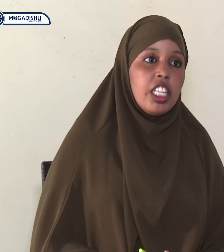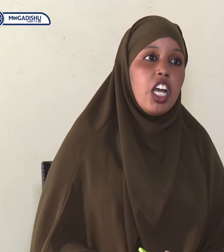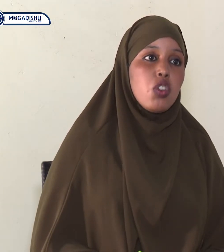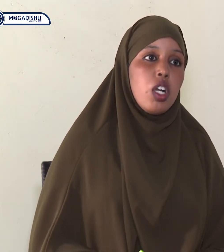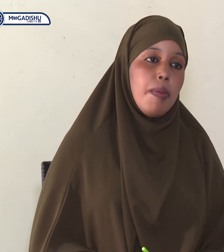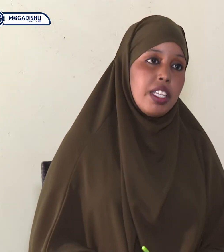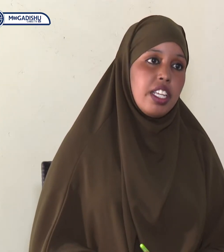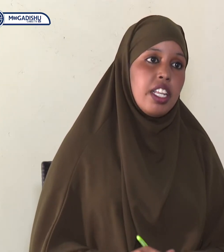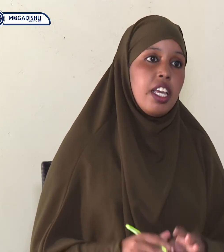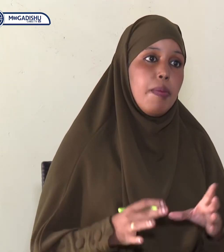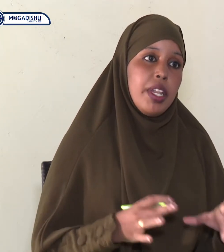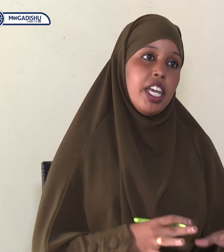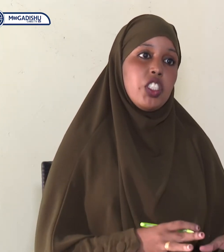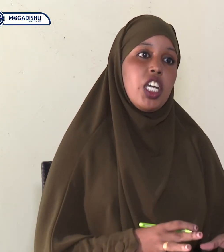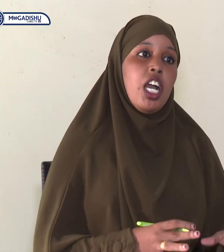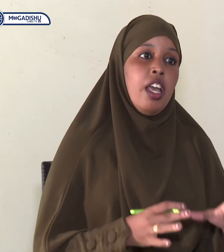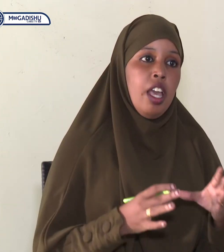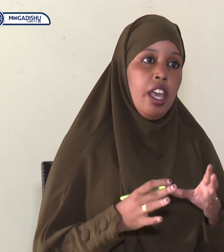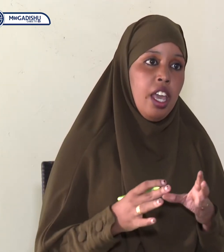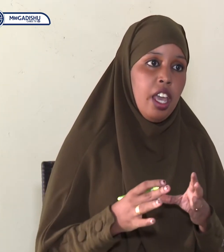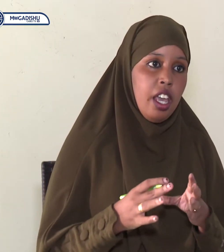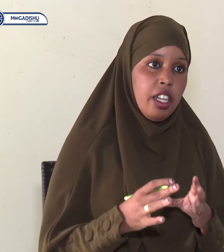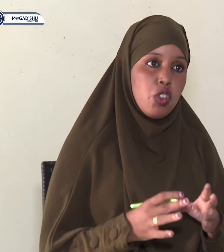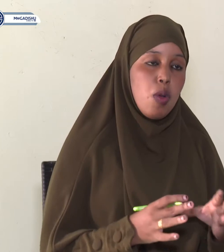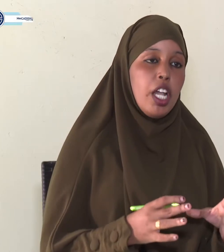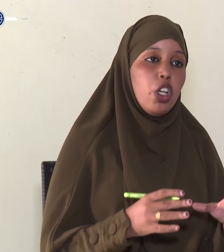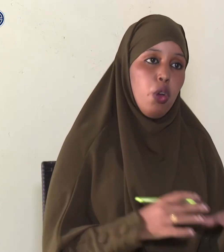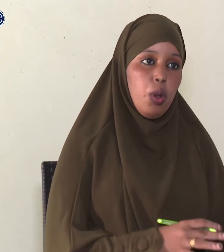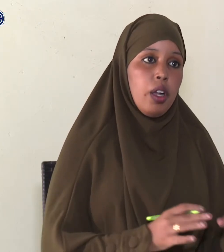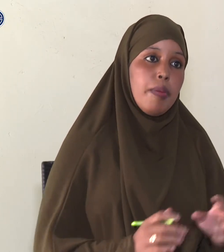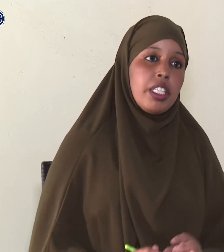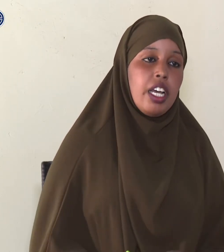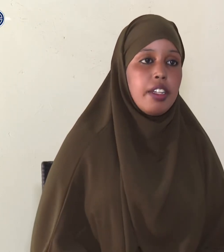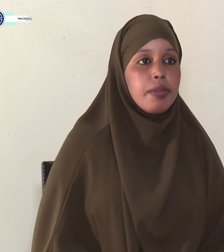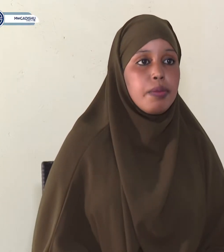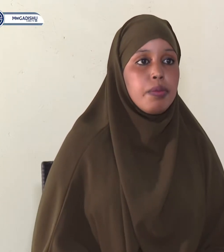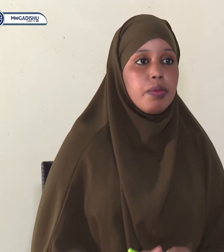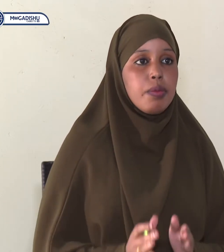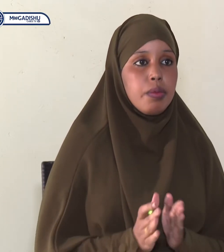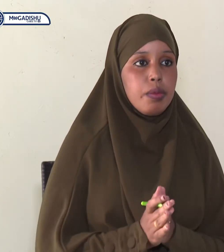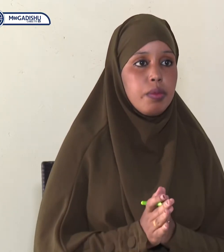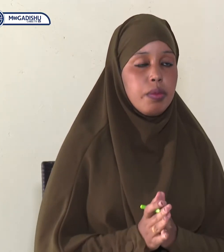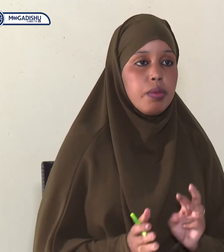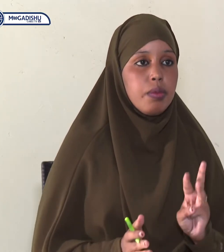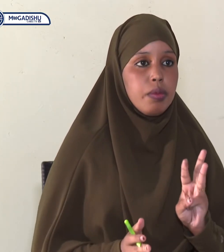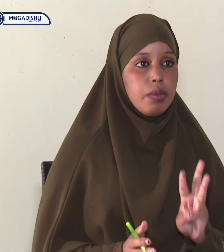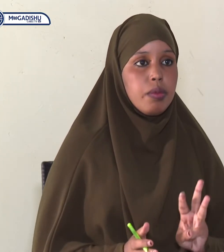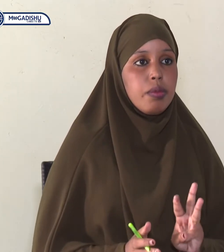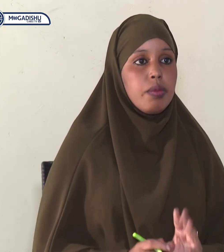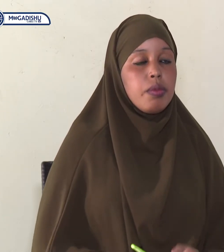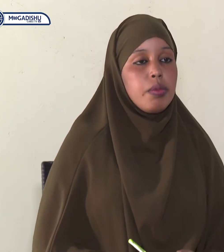ardayda taasoo ka baxsan manhajka Soomaaliya ood wax ka bartaan?